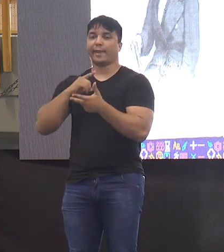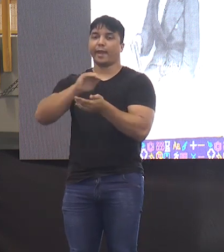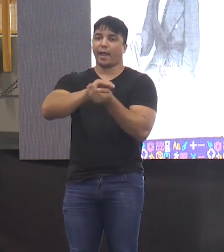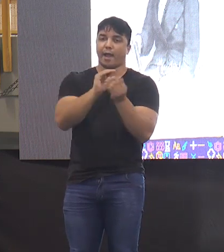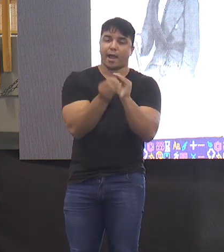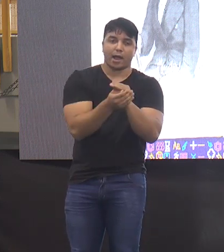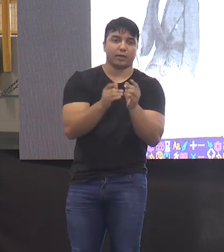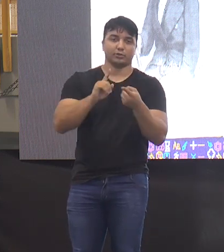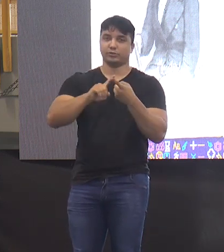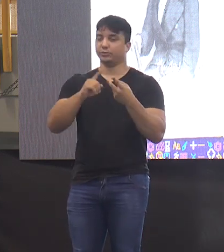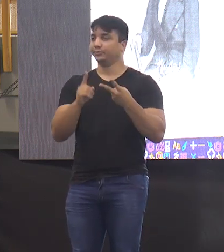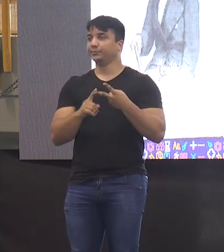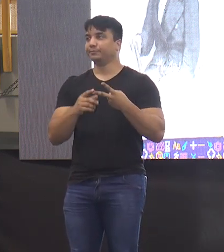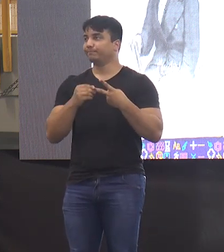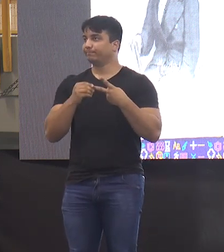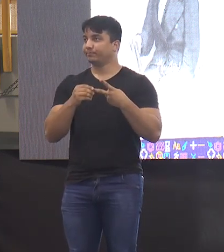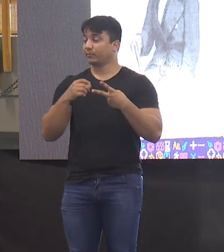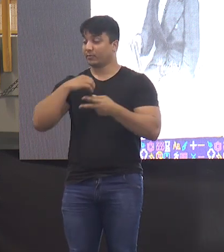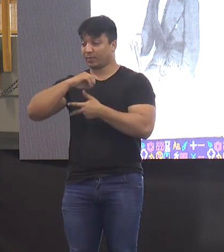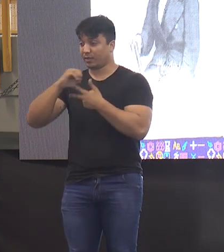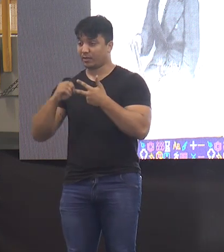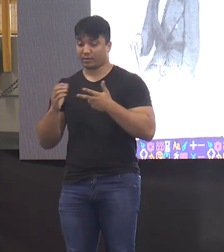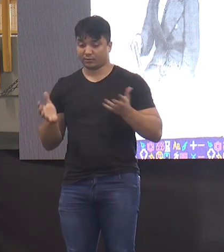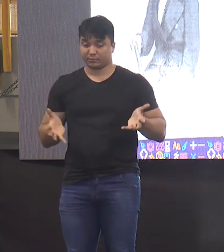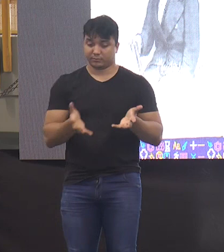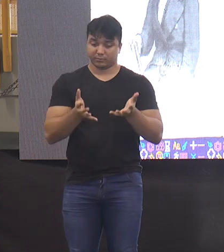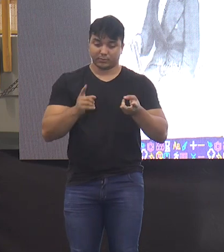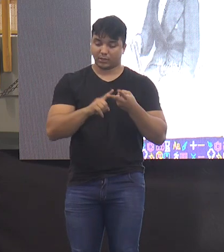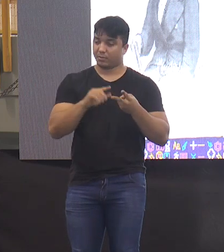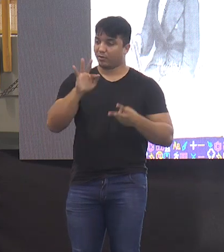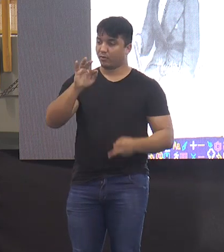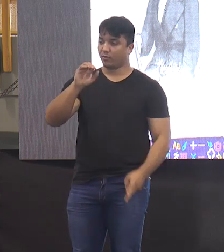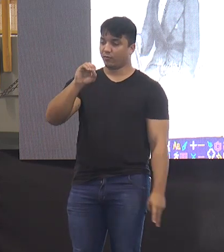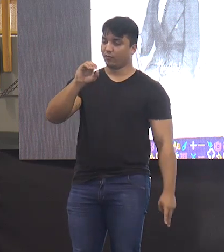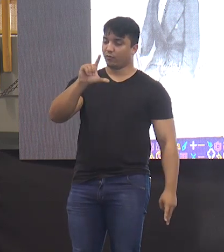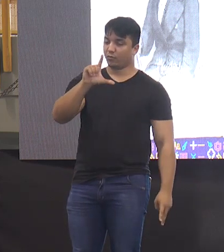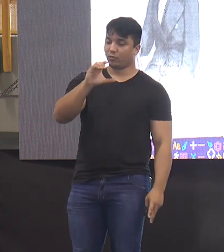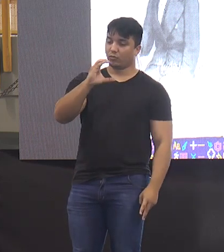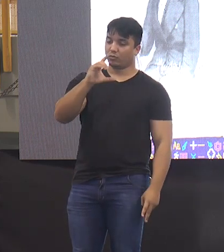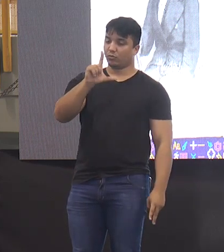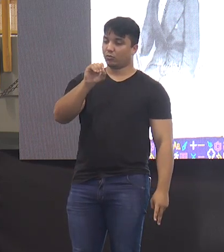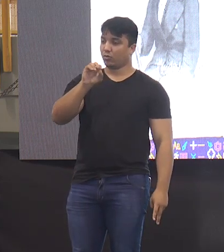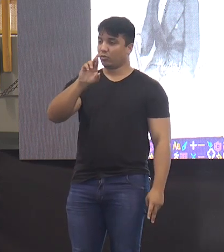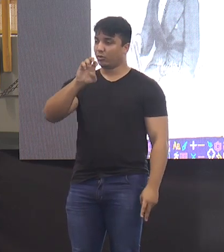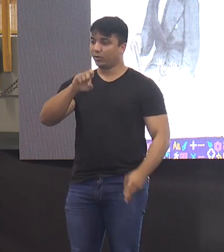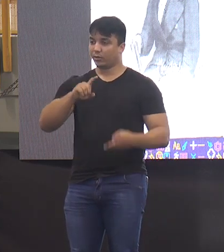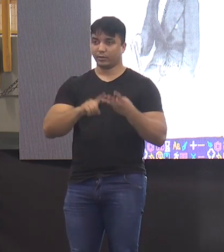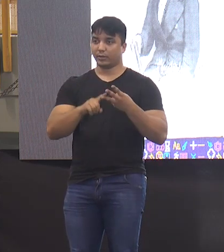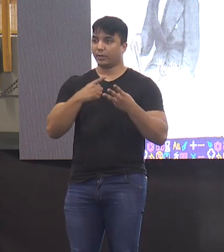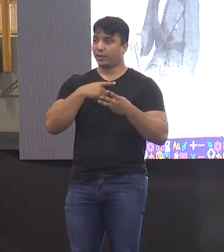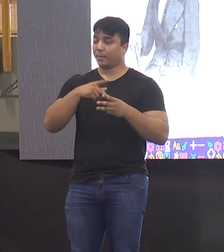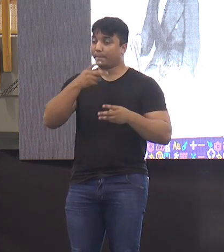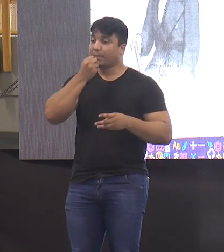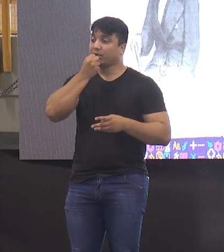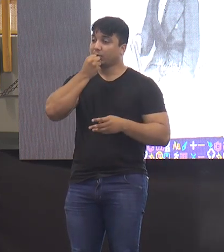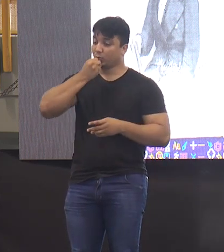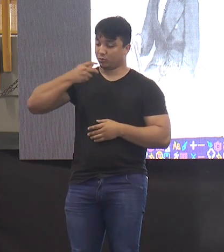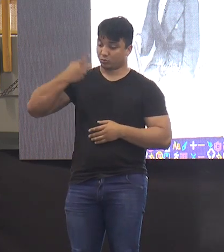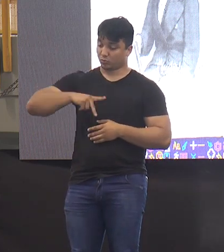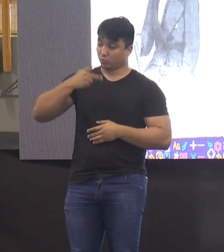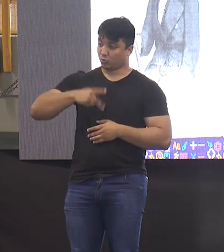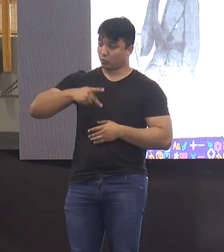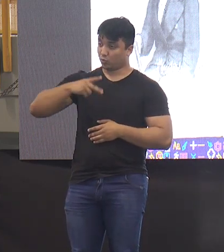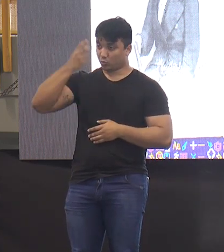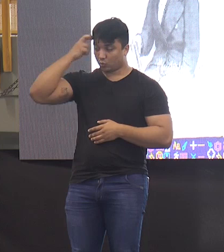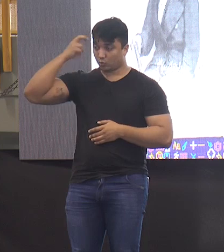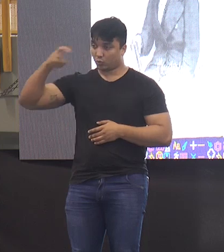arte. Não é à toa que o Enem valoriza o nosso folclore, o nosso patrimônio cultural, material